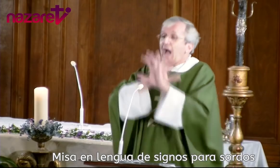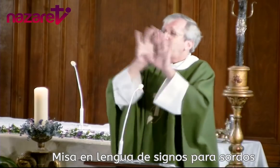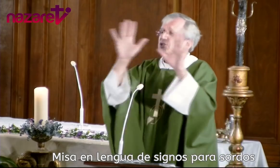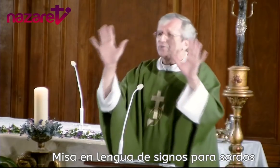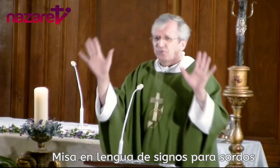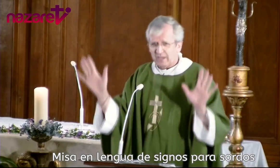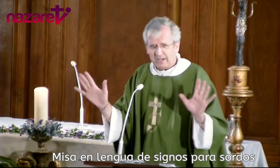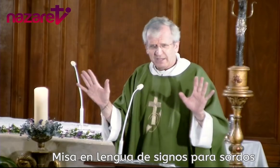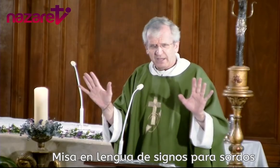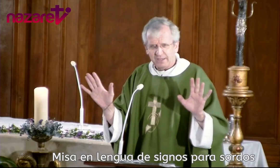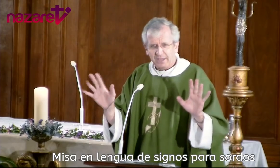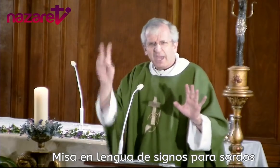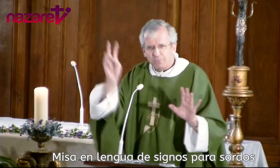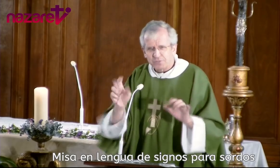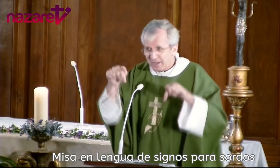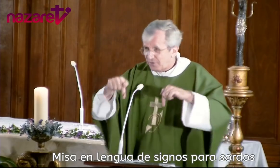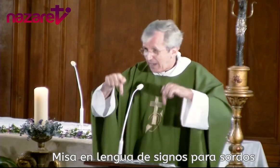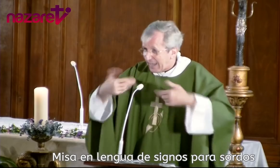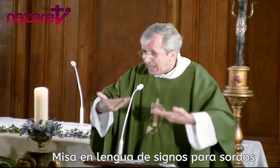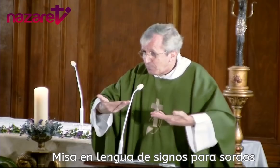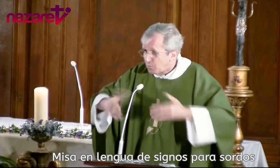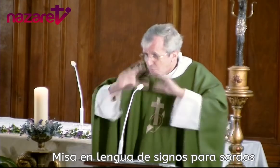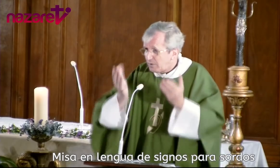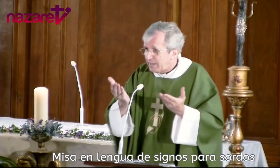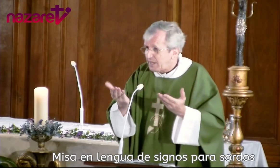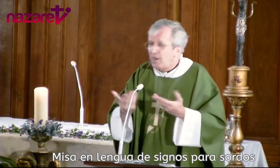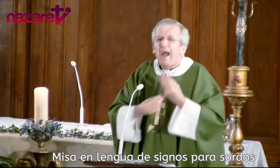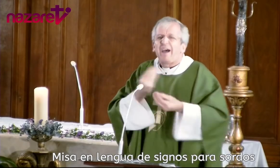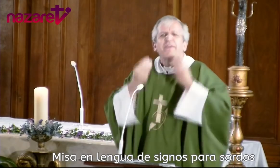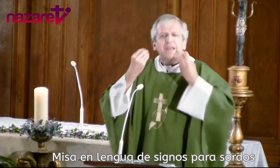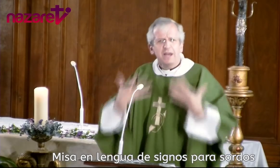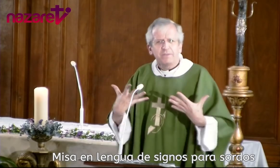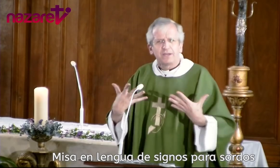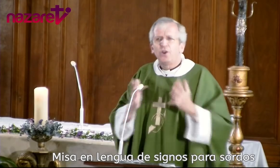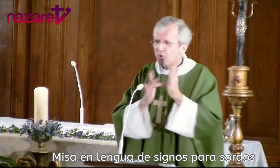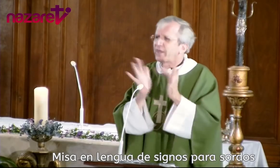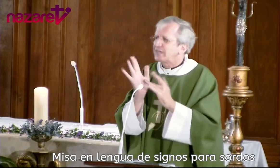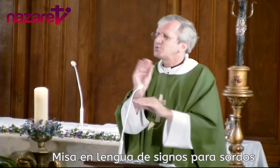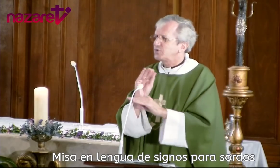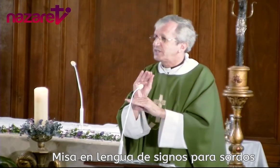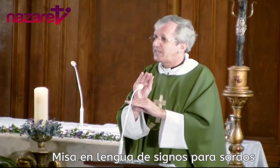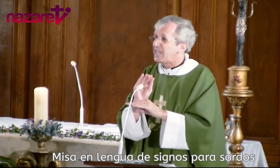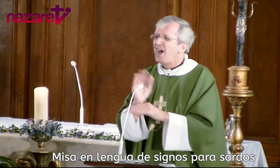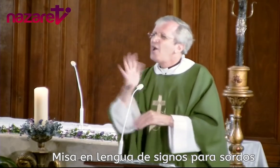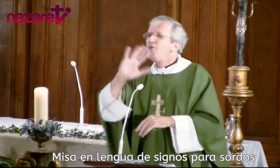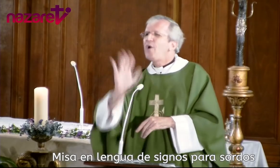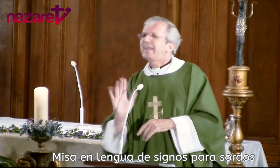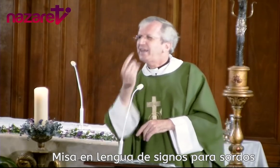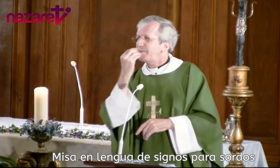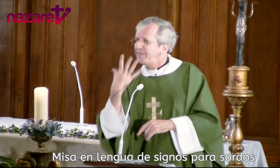hablas con toda claridad. Hemos venido aquí al mundo a hacer el bien, lo que Jesús nos enseña, no a quedar